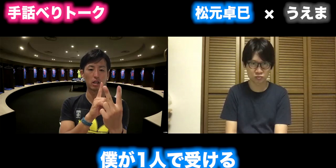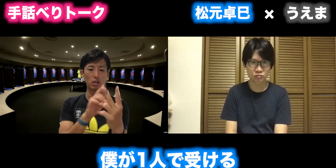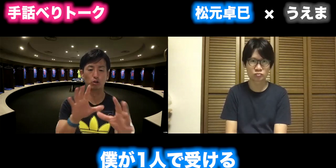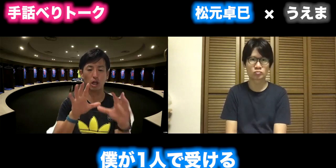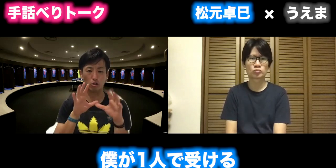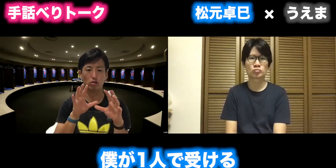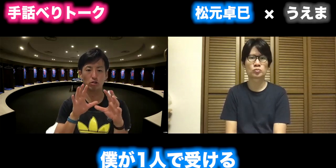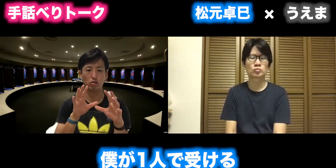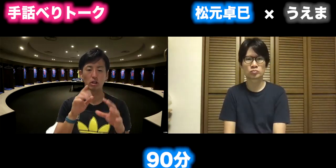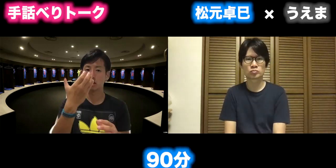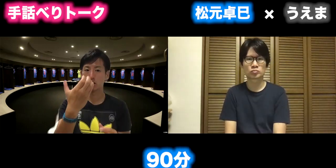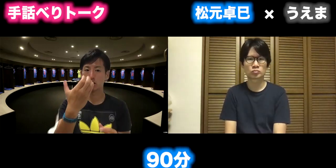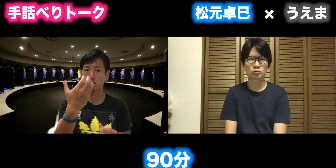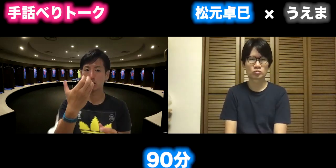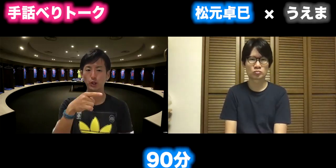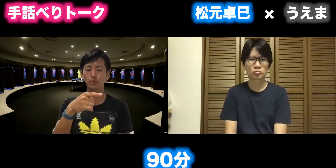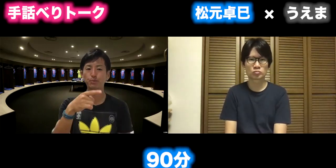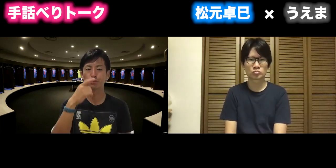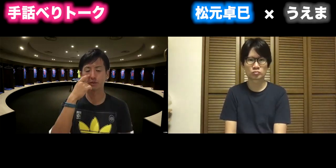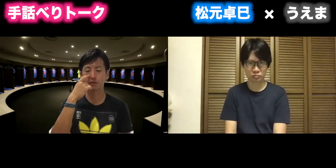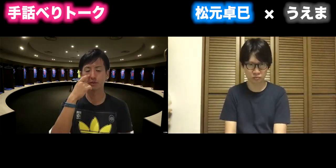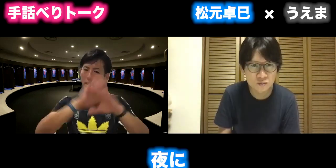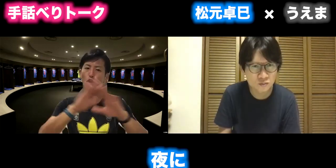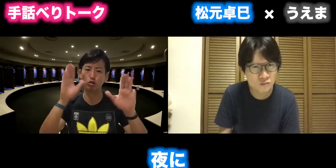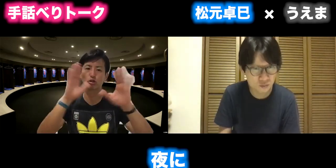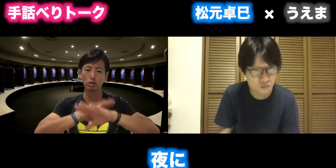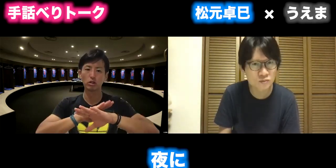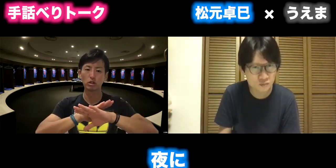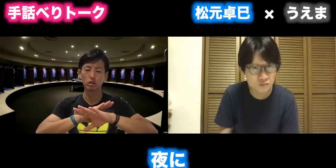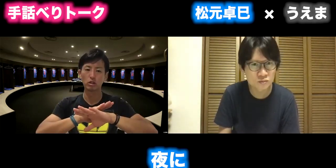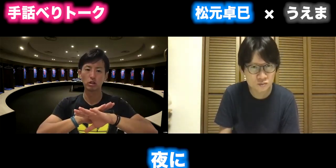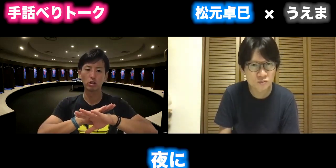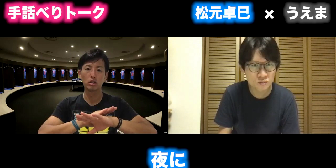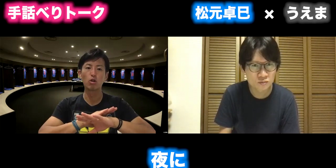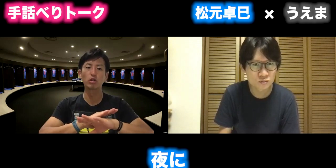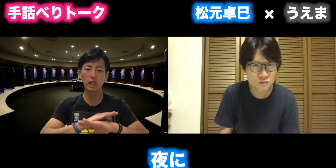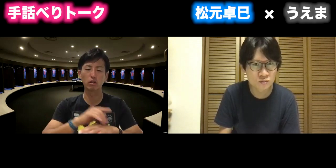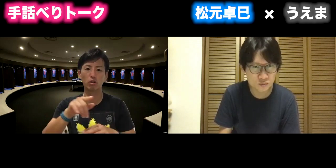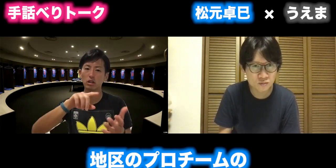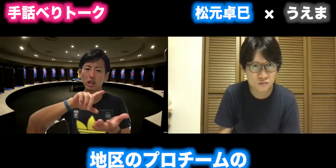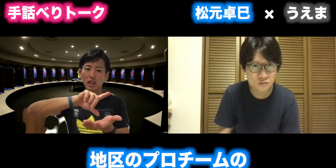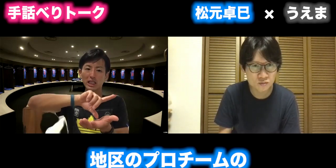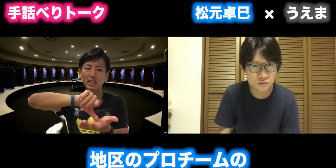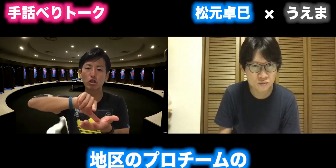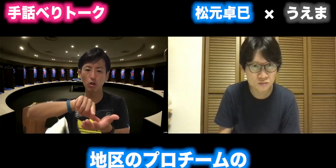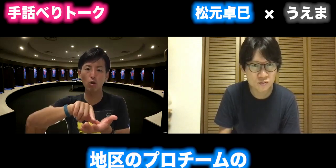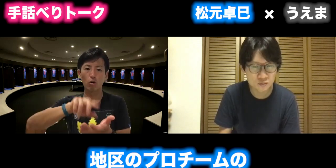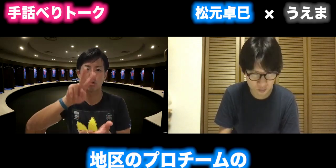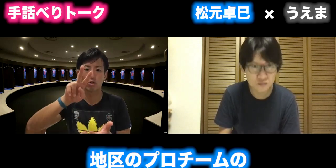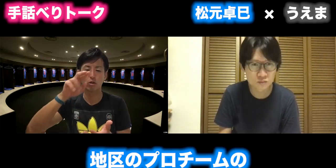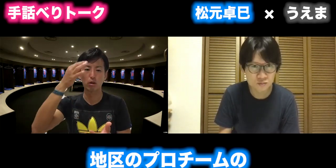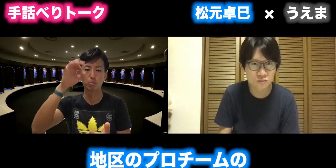受けるpu 分夜ん夜にその地区